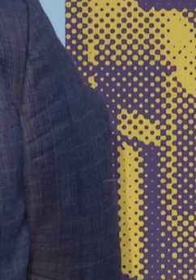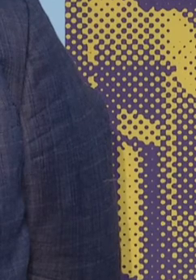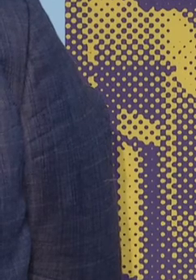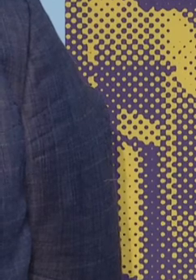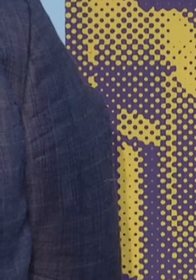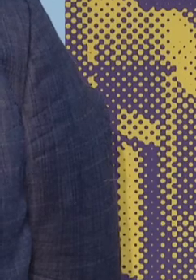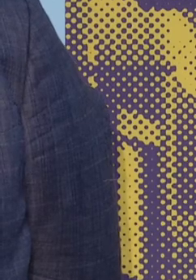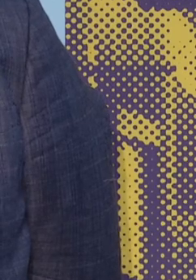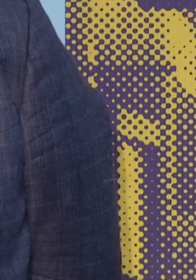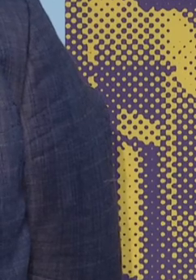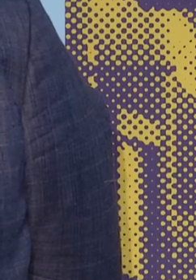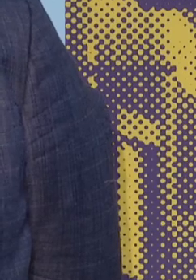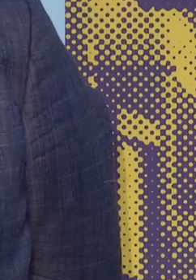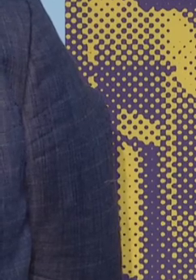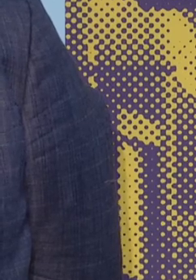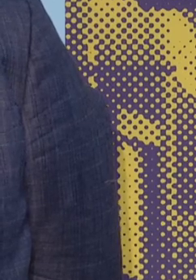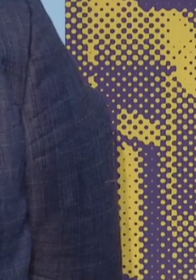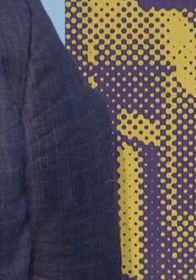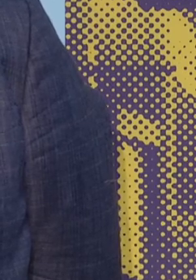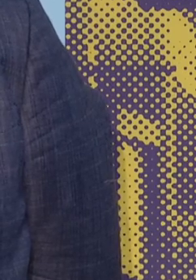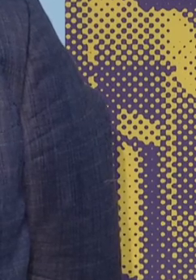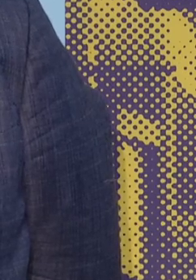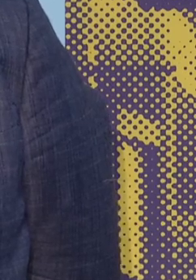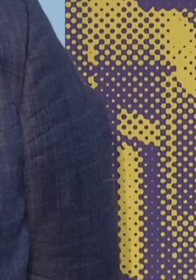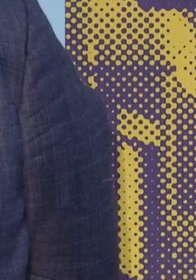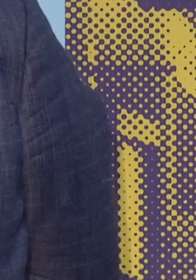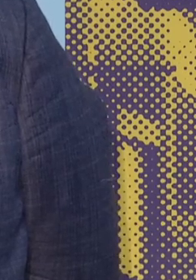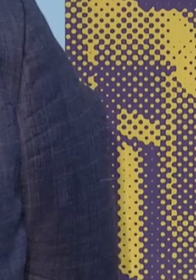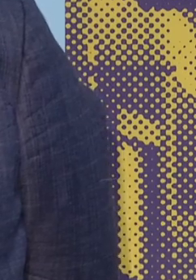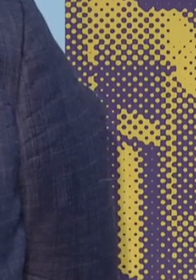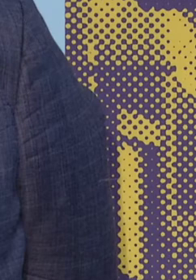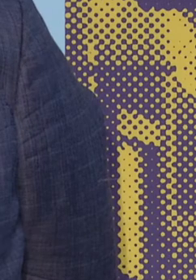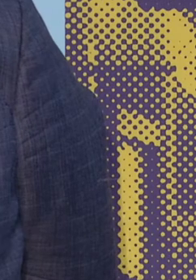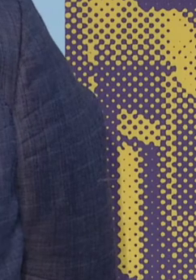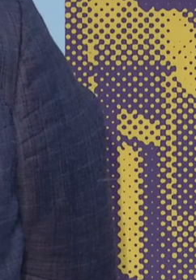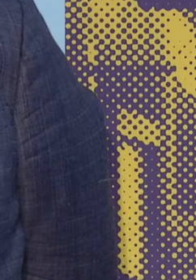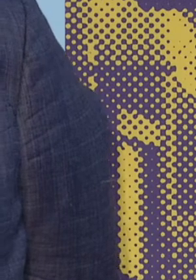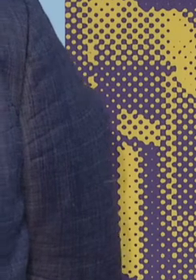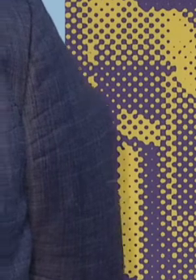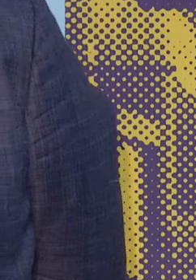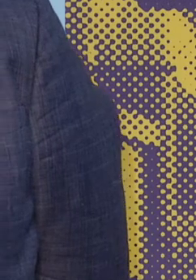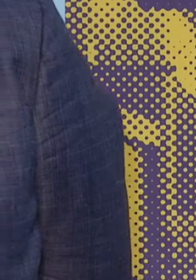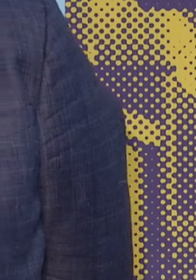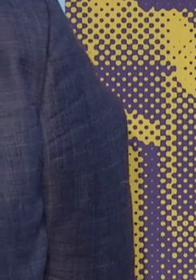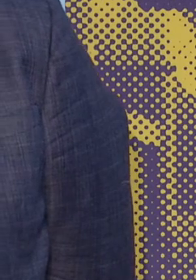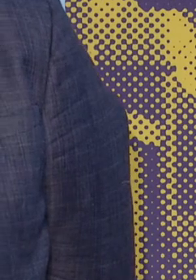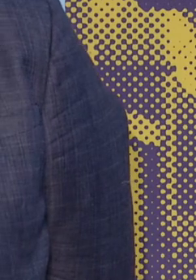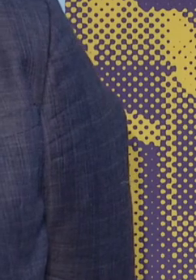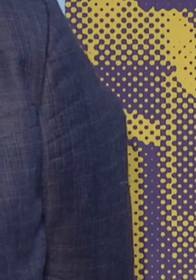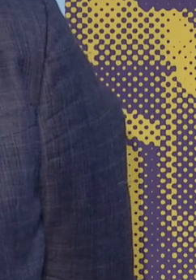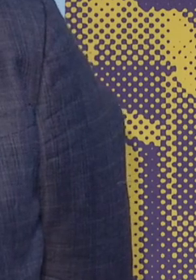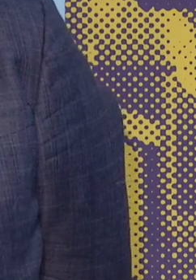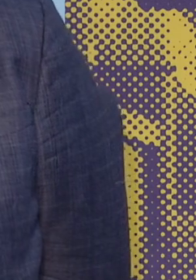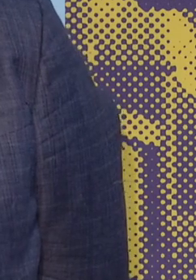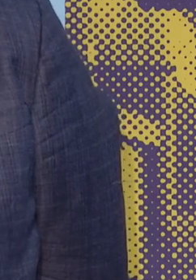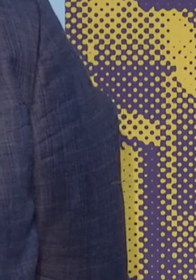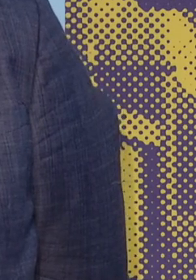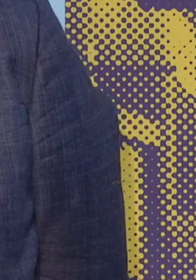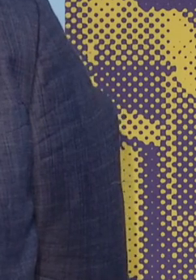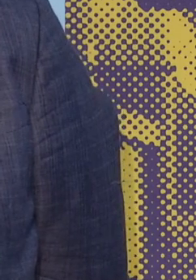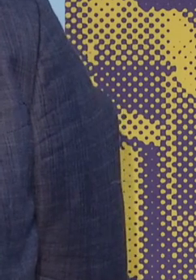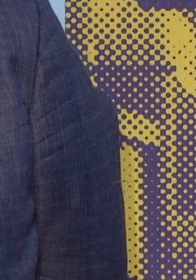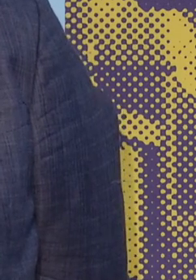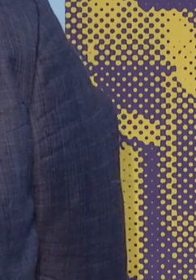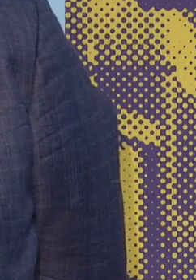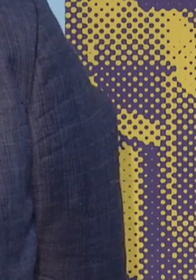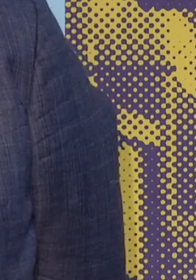piller då kostar så lite så att det känns inte värt det i det enskilda fallet. Men långsiktigt så är det en överlevnadsfråga för att